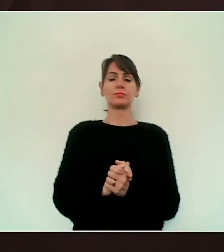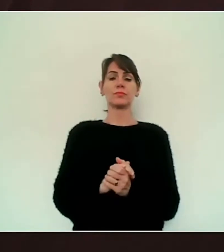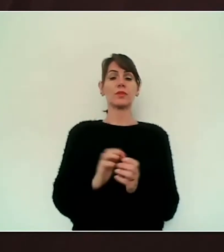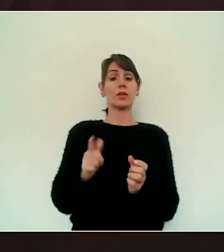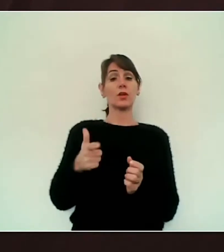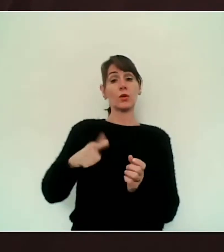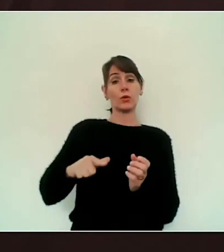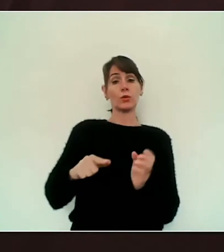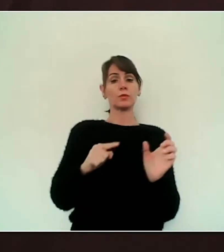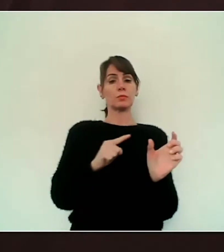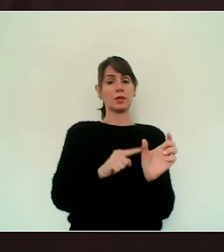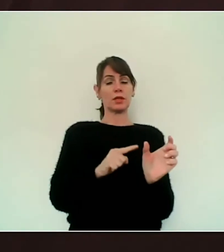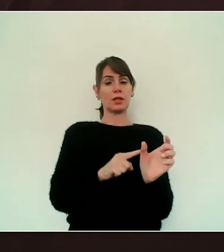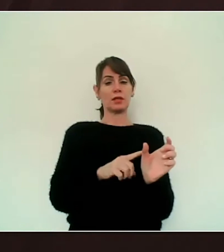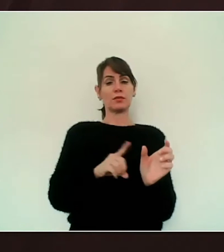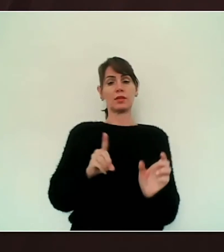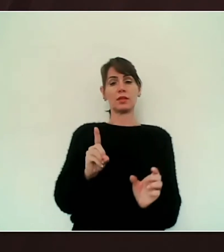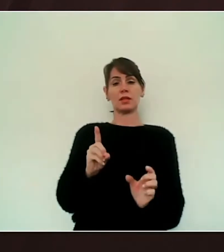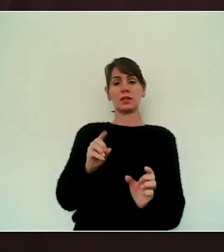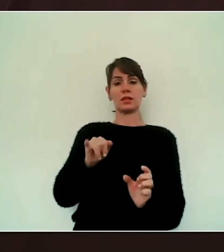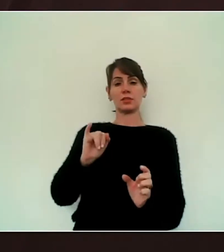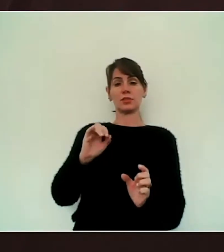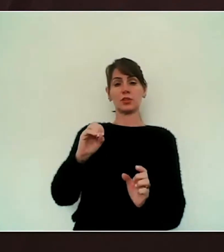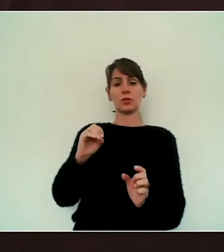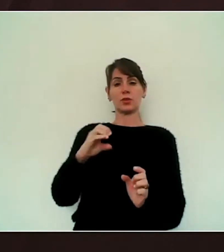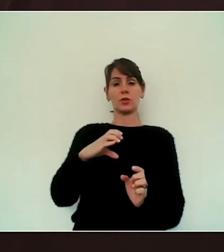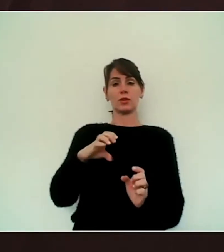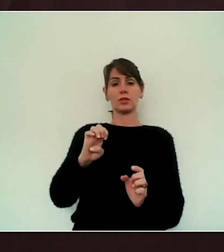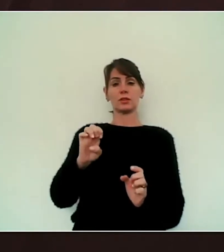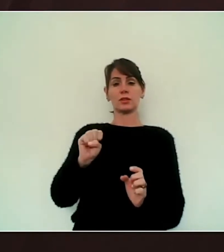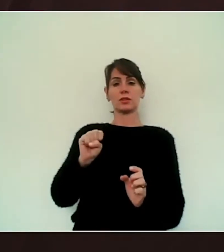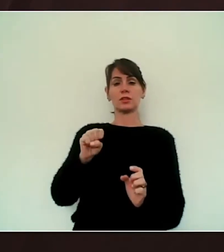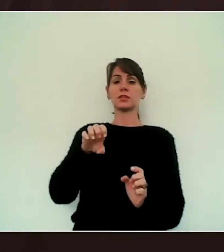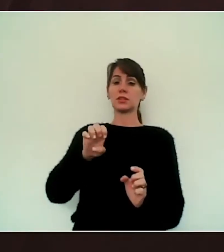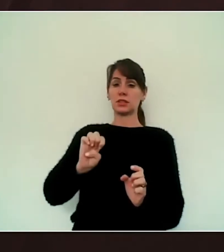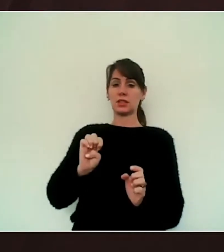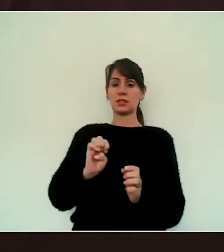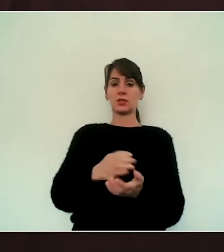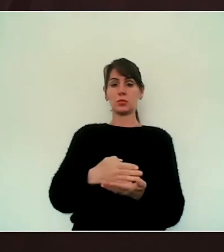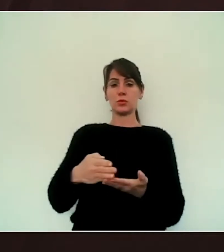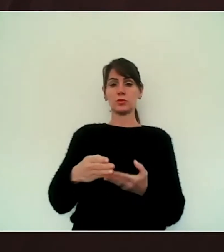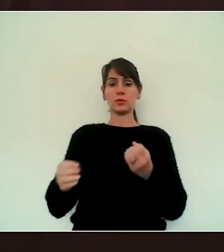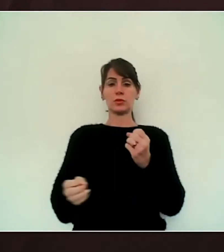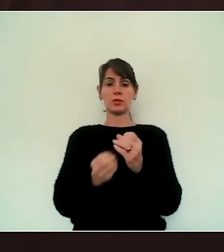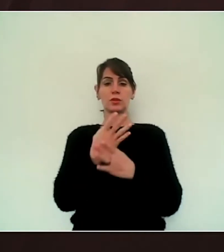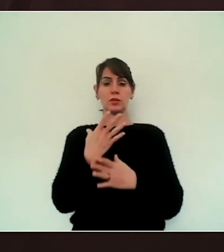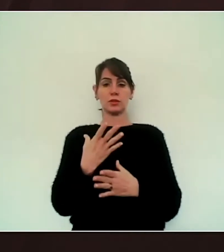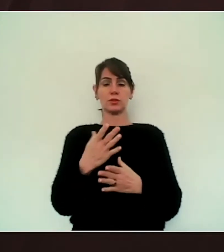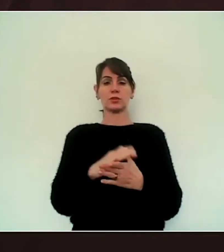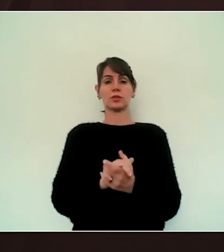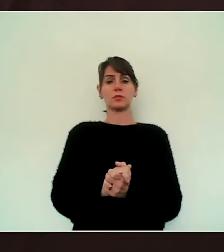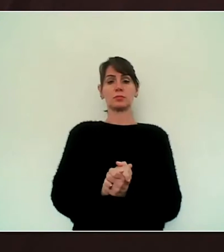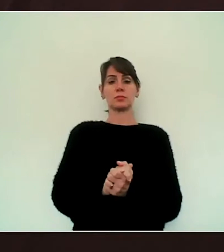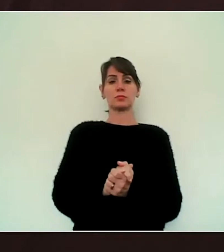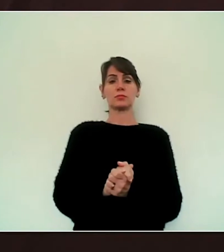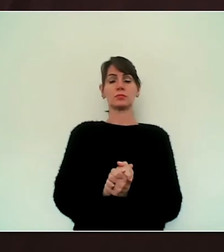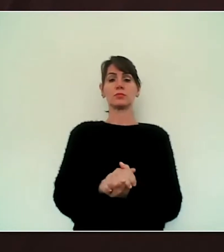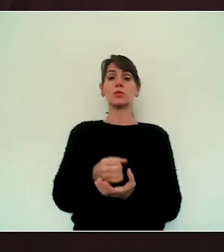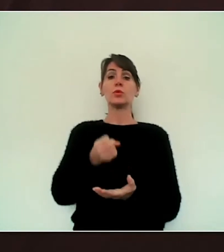As novas igrejas, então, foram surgindo aos arredores de uma cidade. Os bispos dessa